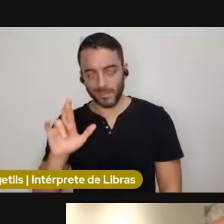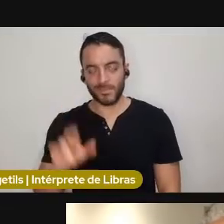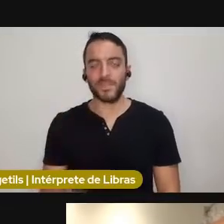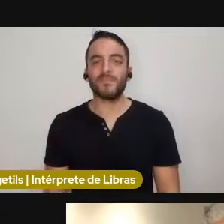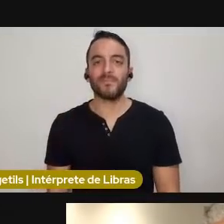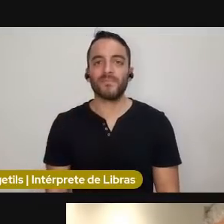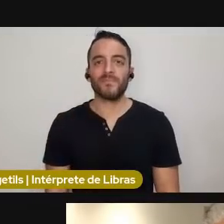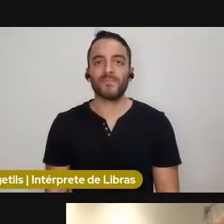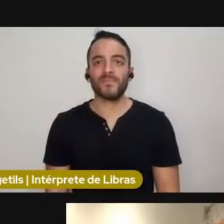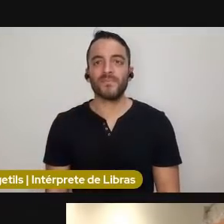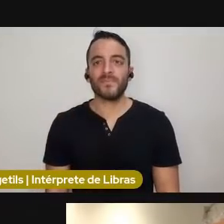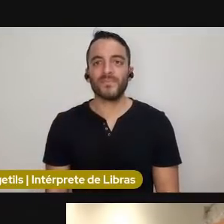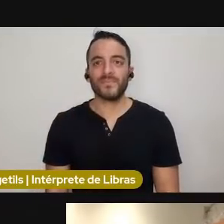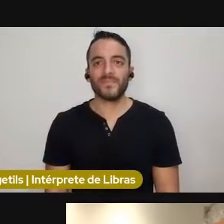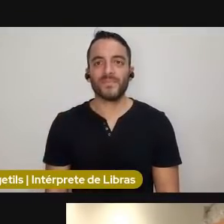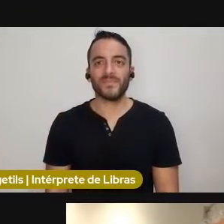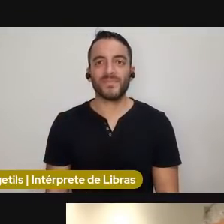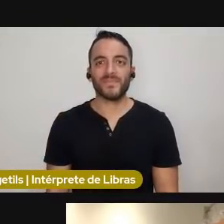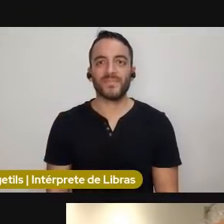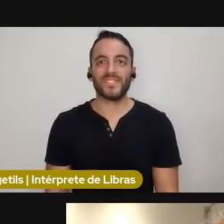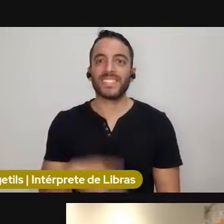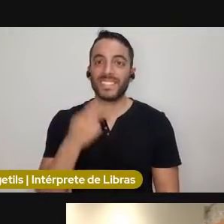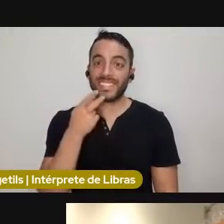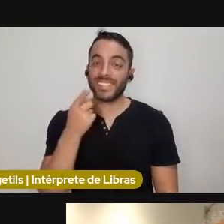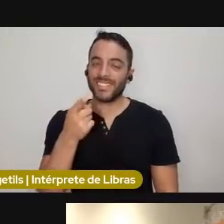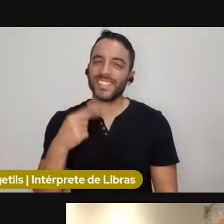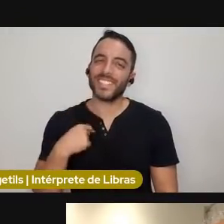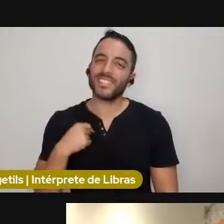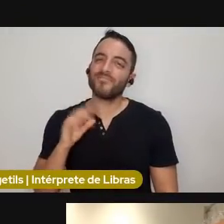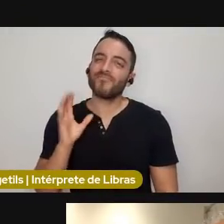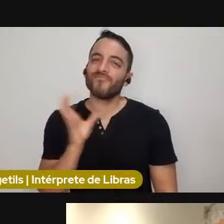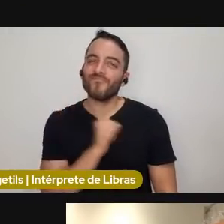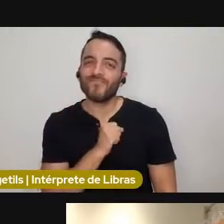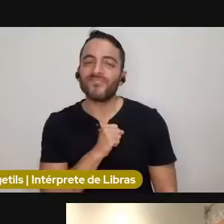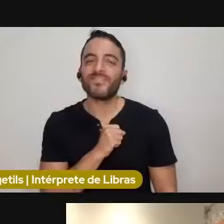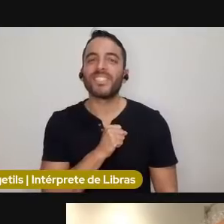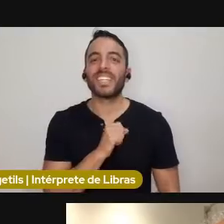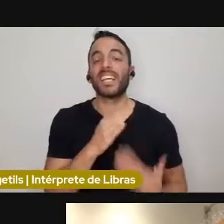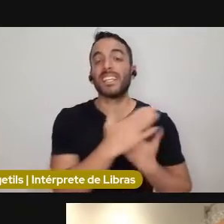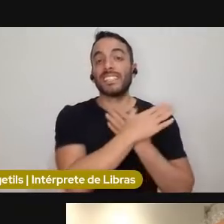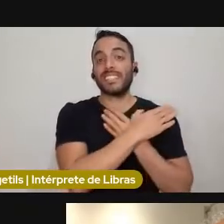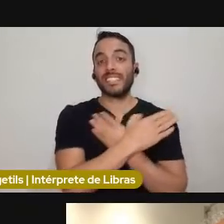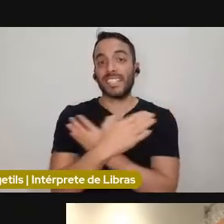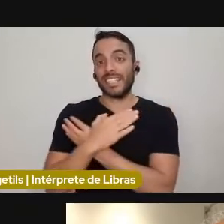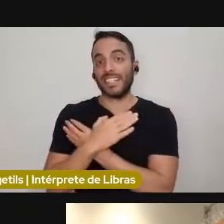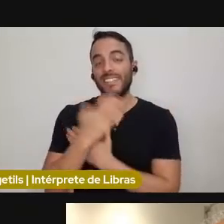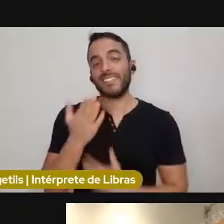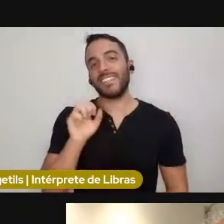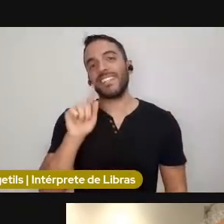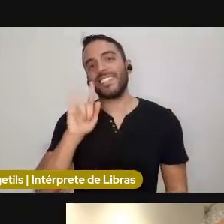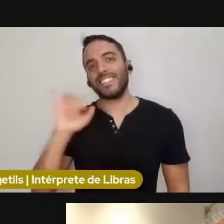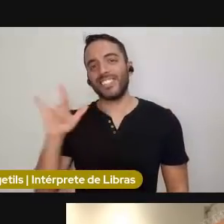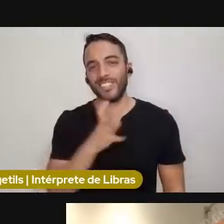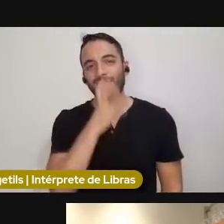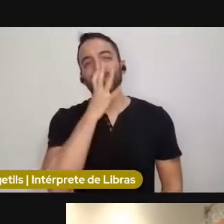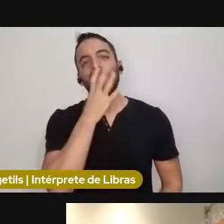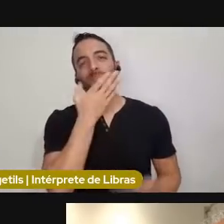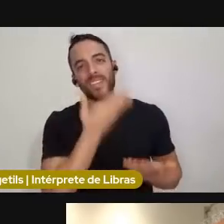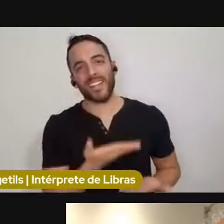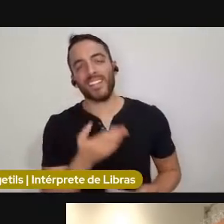Salam, Elael, querido. Saravá, Gil, admirado. A pergunta para